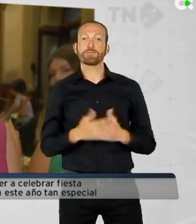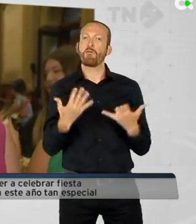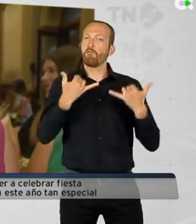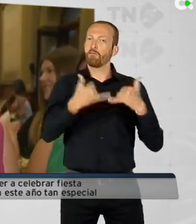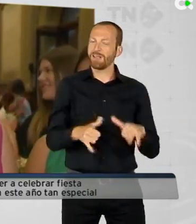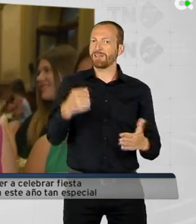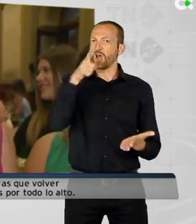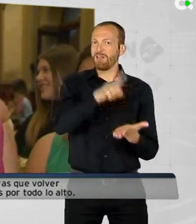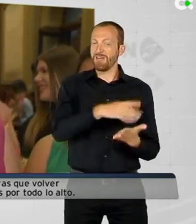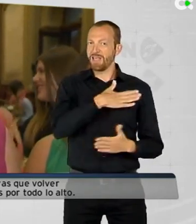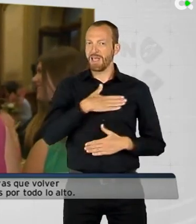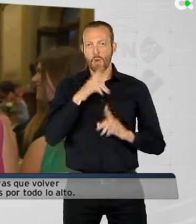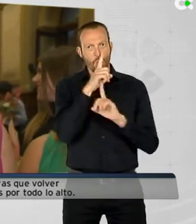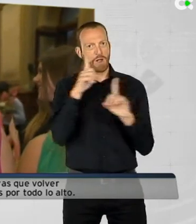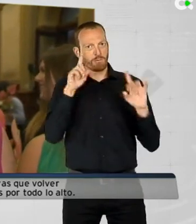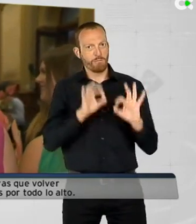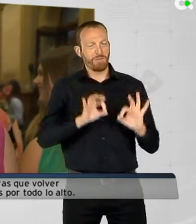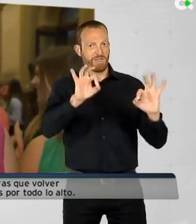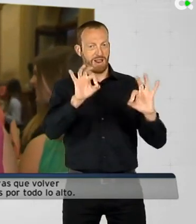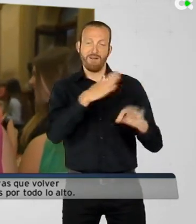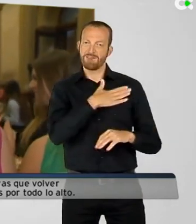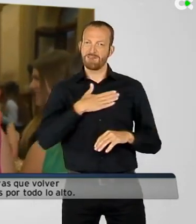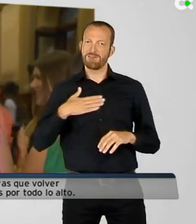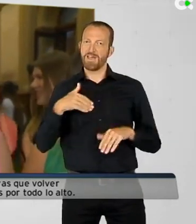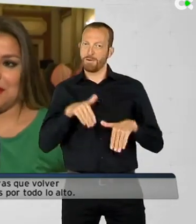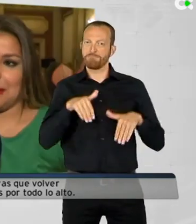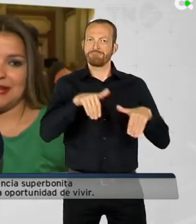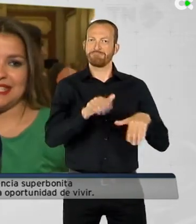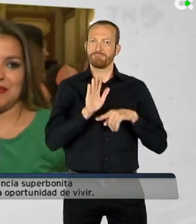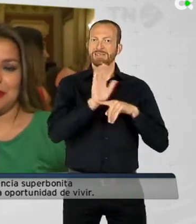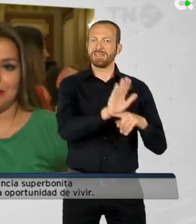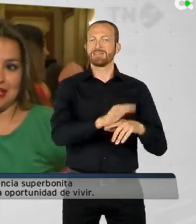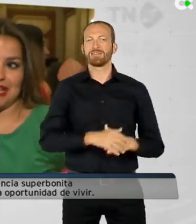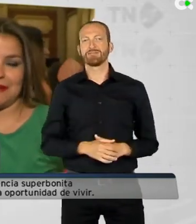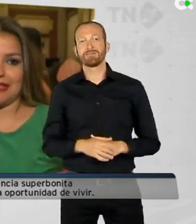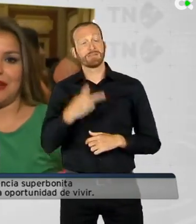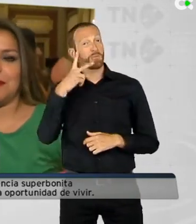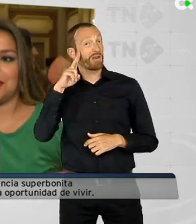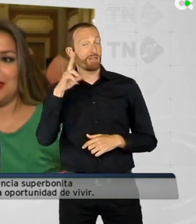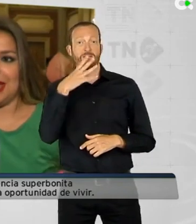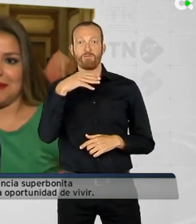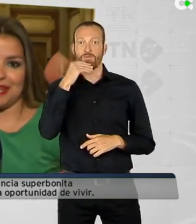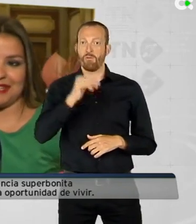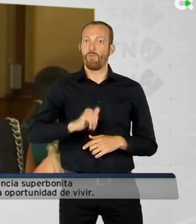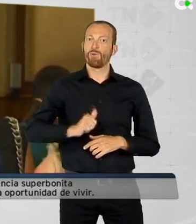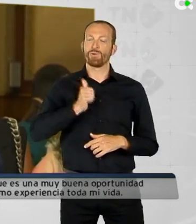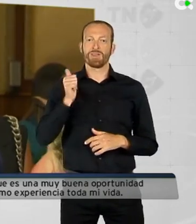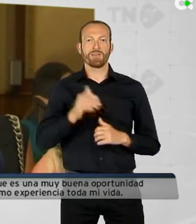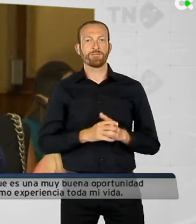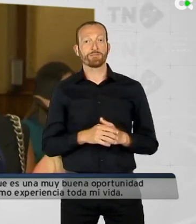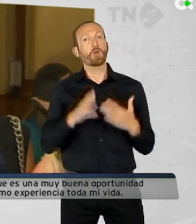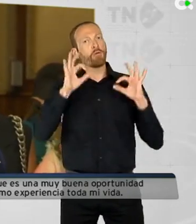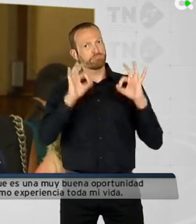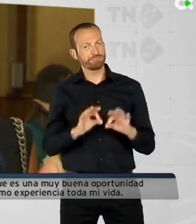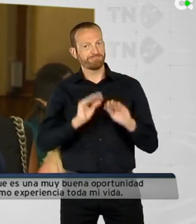que en este año tan especial para nosotras que volver a presentarnos por todo lo alto, ¿no? Es una experiencia súper bonita que me han dado la oportunidad de vivir. Como chicharrera